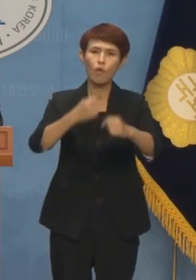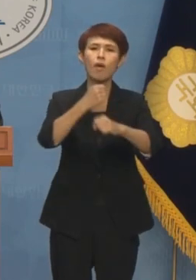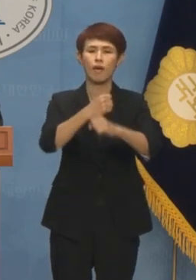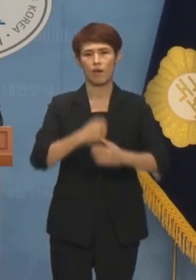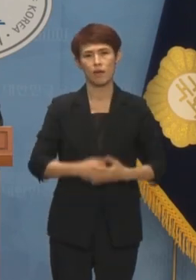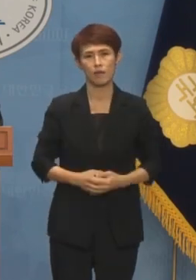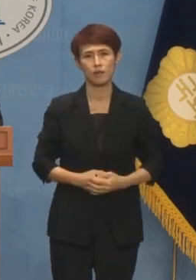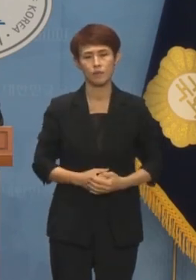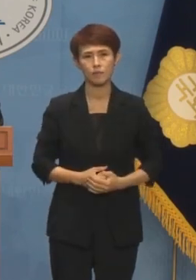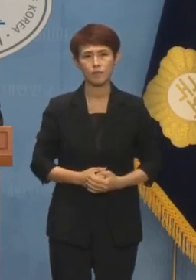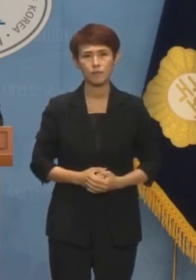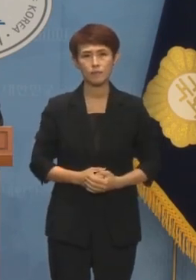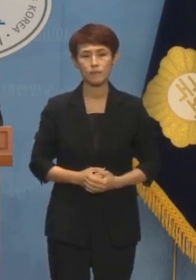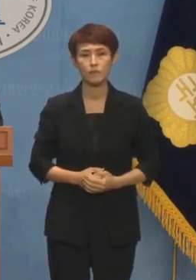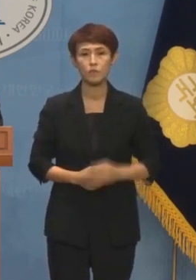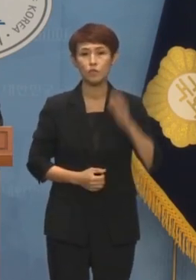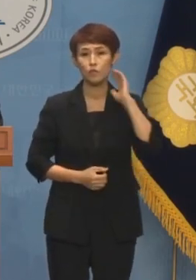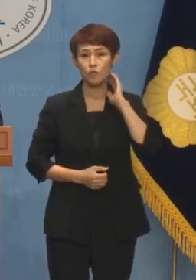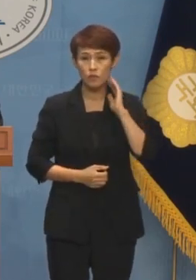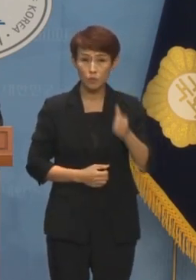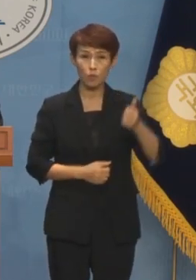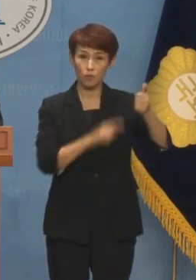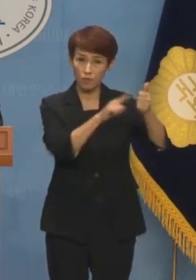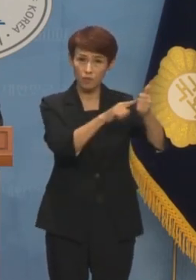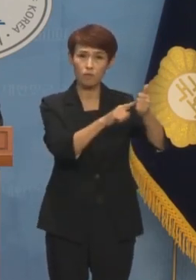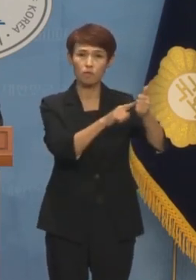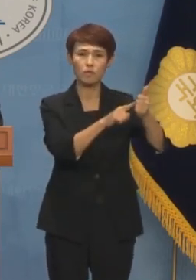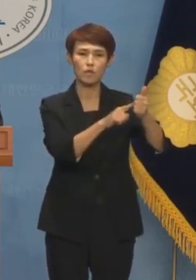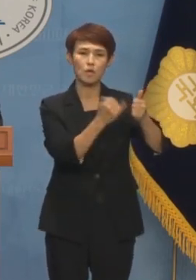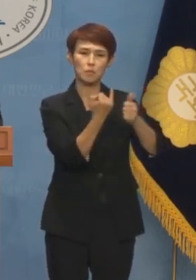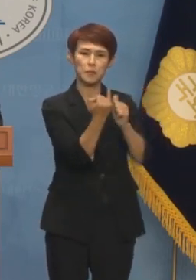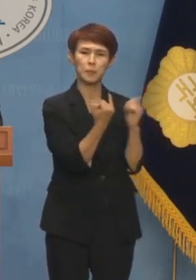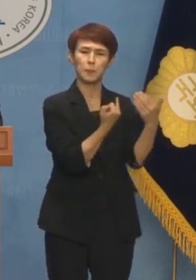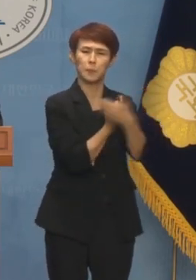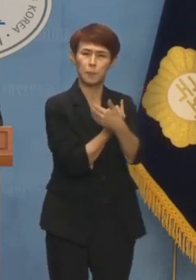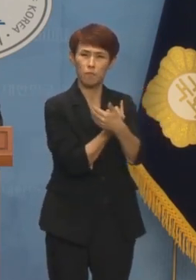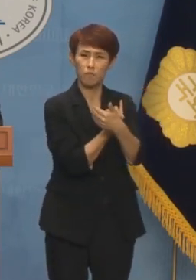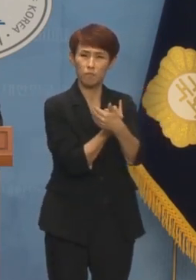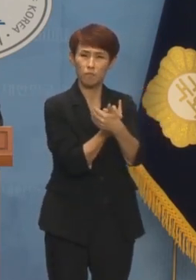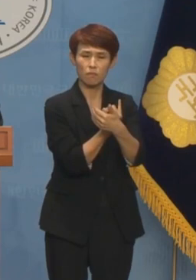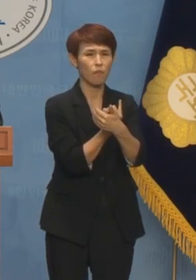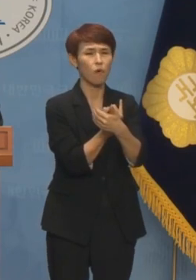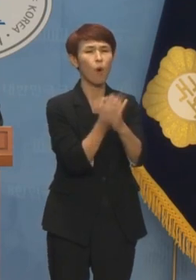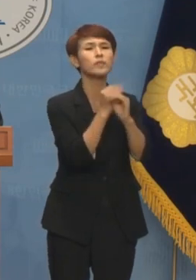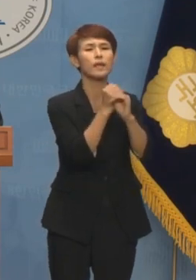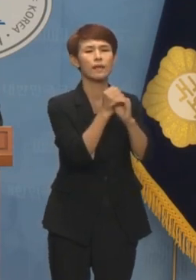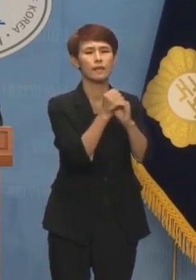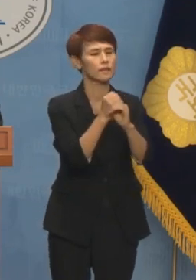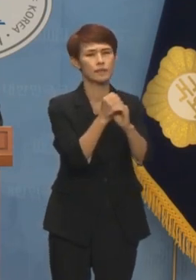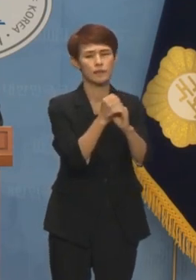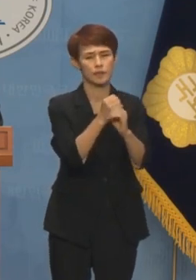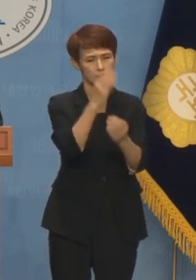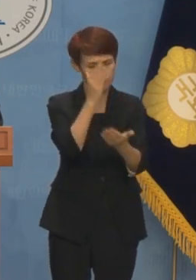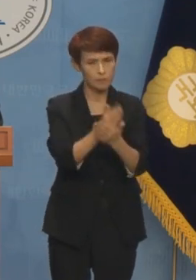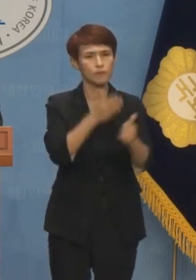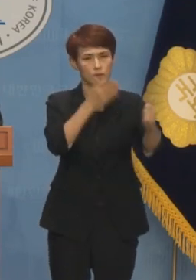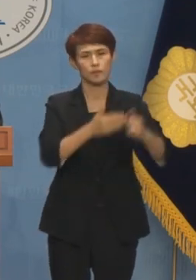없습니다. 윤석열 대통령도 언제까지나 배우자를 숨겨줄 수는 없을 것임을 명심하기